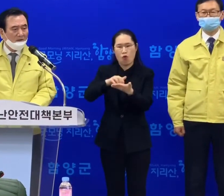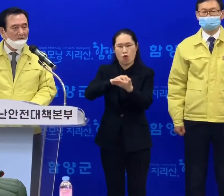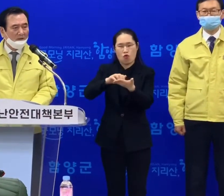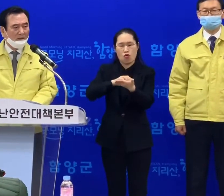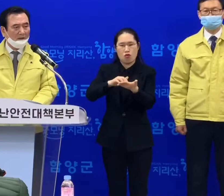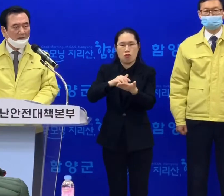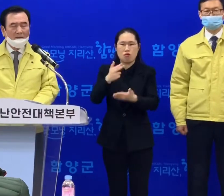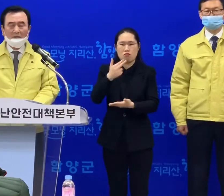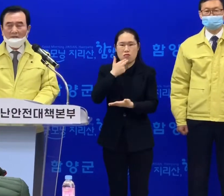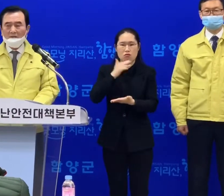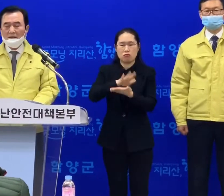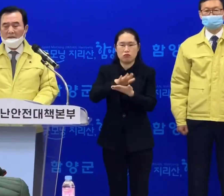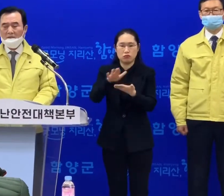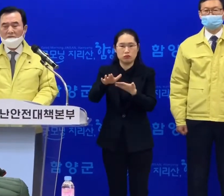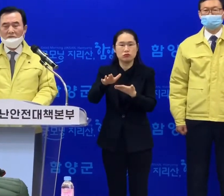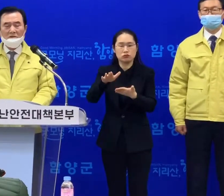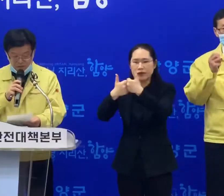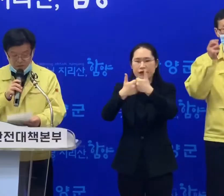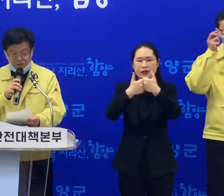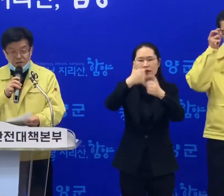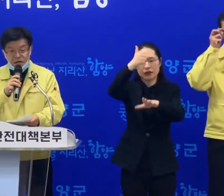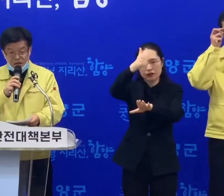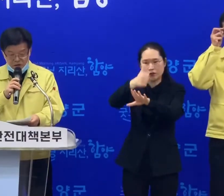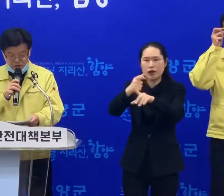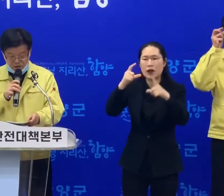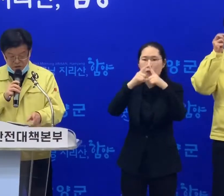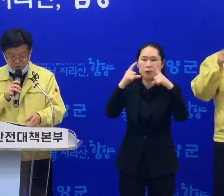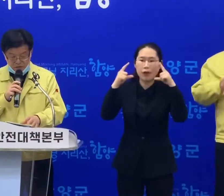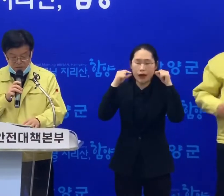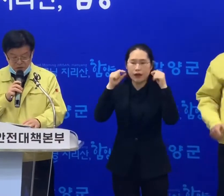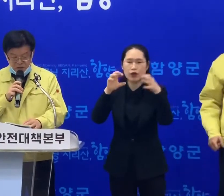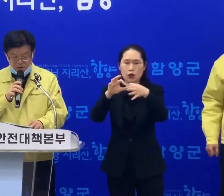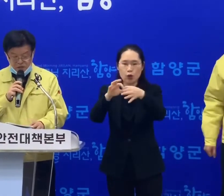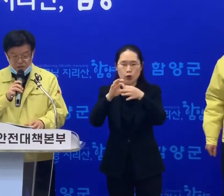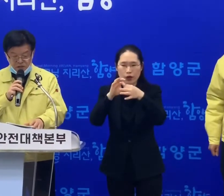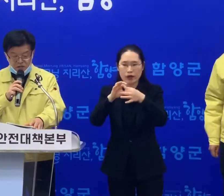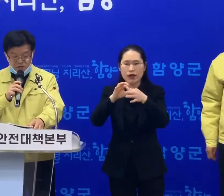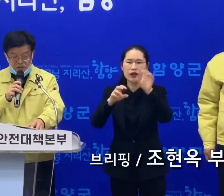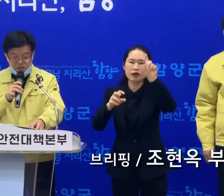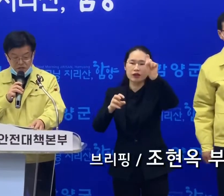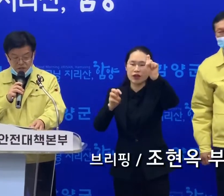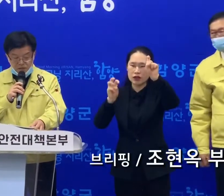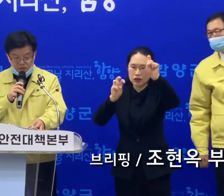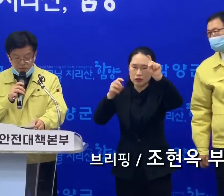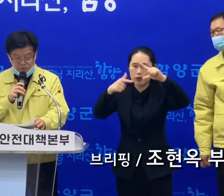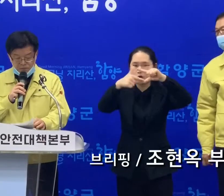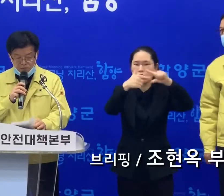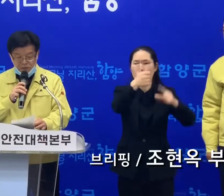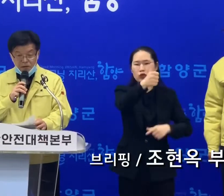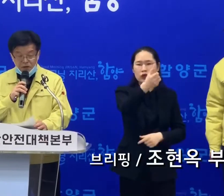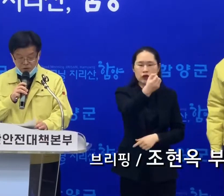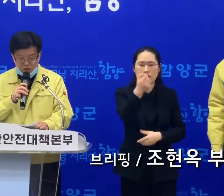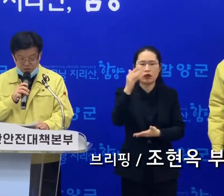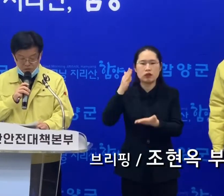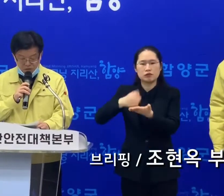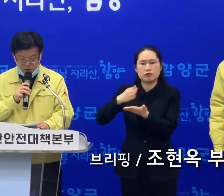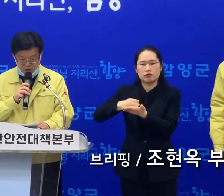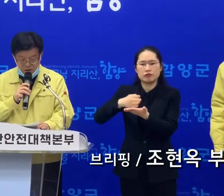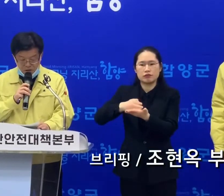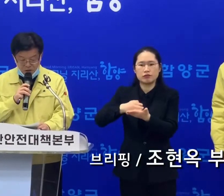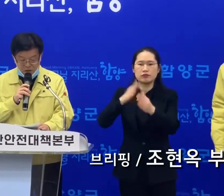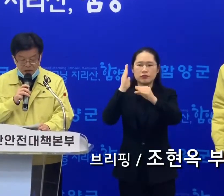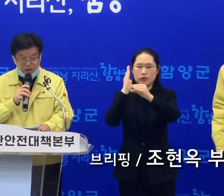있는 상태입니다. 그런 상황에서 우리는 마스크 관련 지금 10시 반에 시사회를 브리핑을 하고